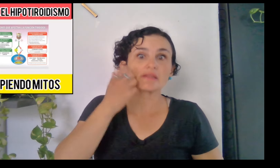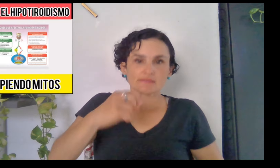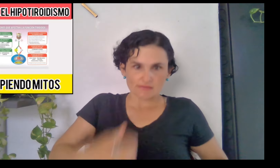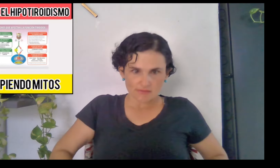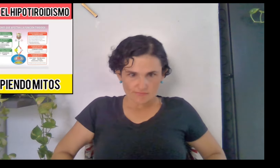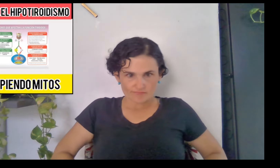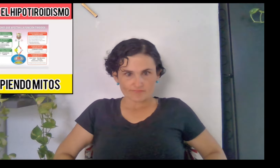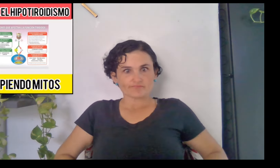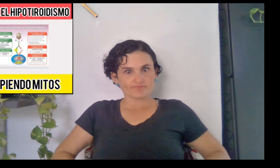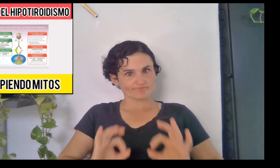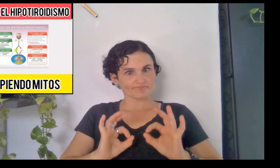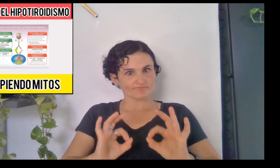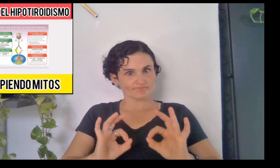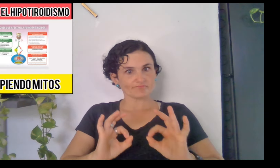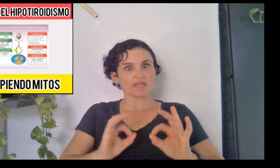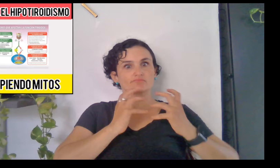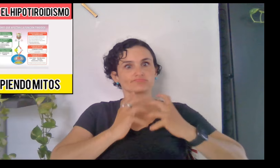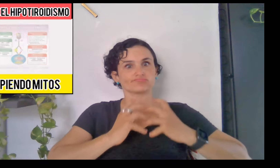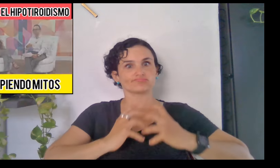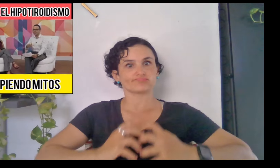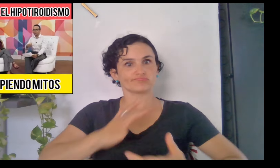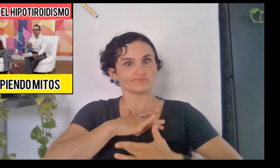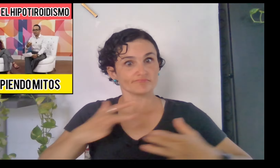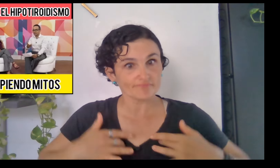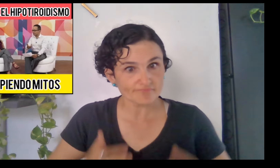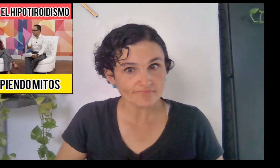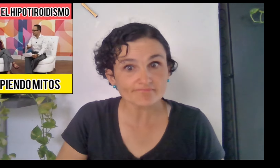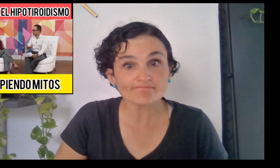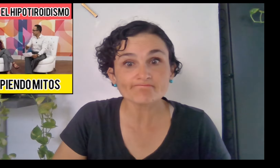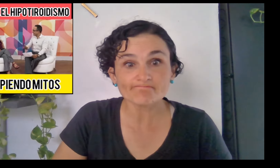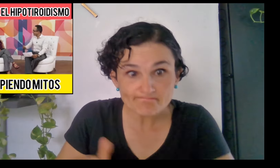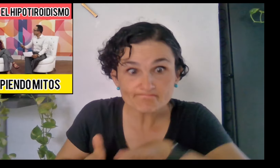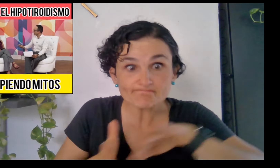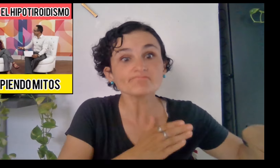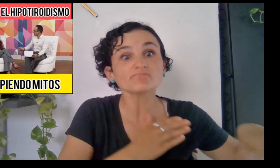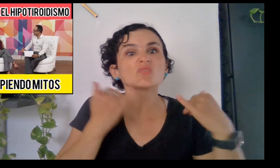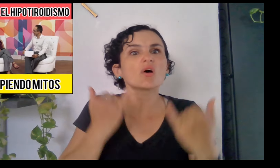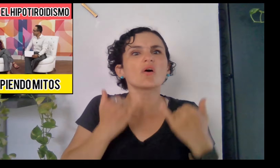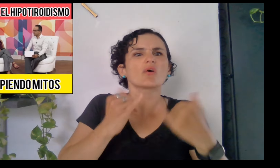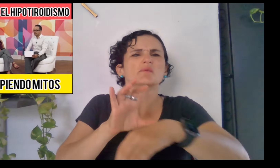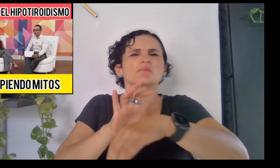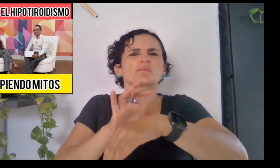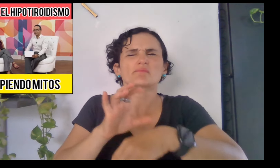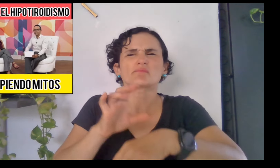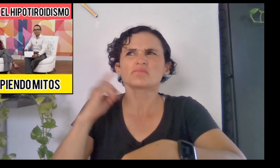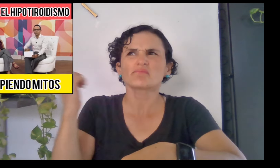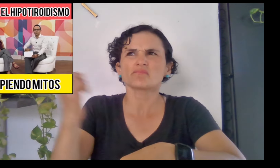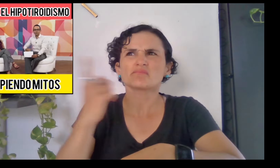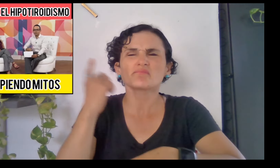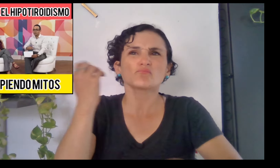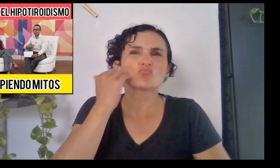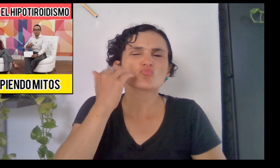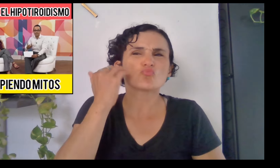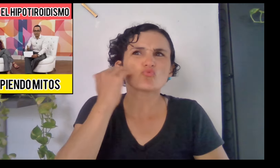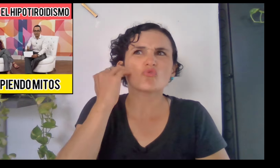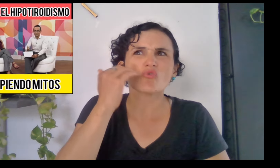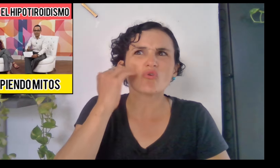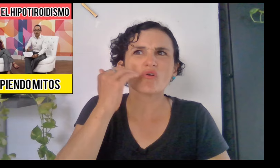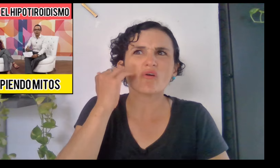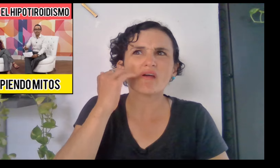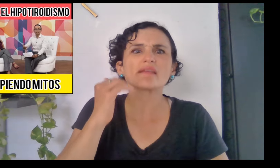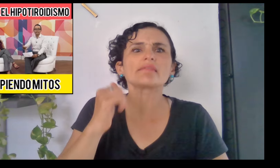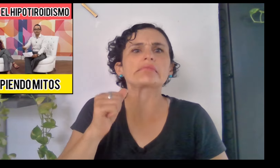Caterine, de otra situación que se presenta muy comúnmente en la enfermedad de la tiroides, que son las mujeres que normalmente tienen menstruaciones muy